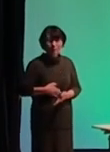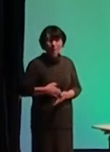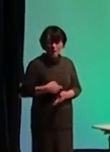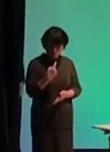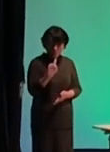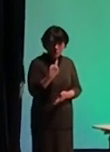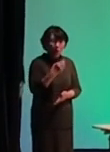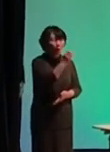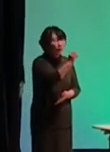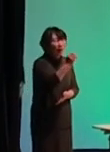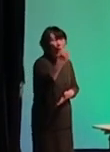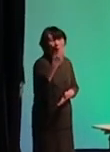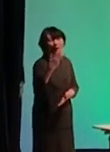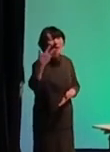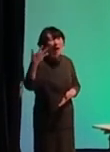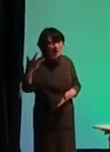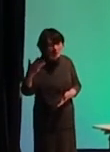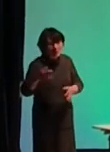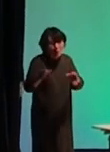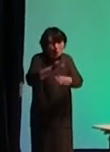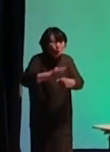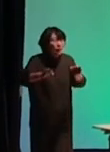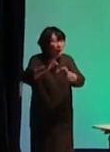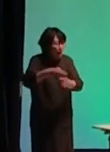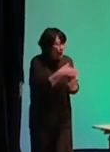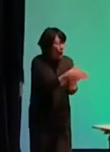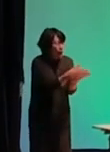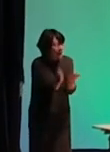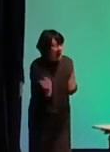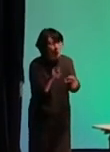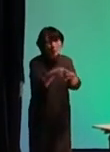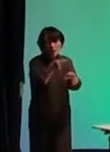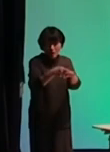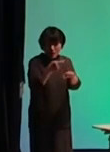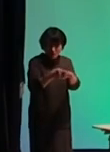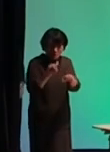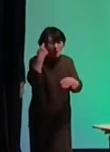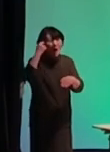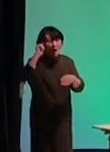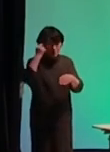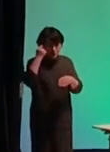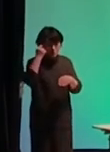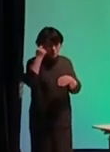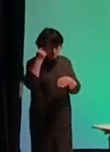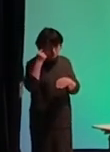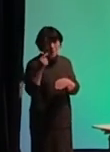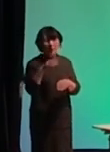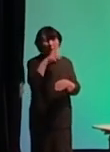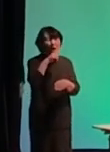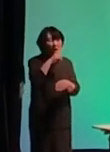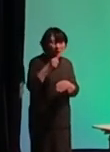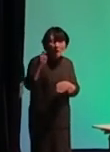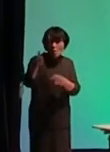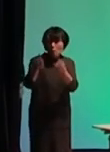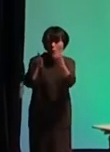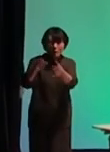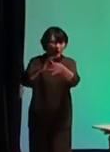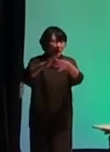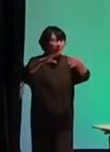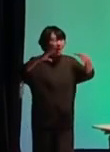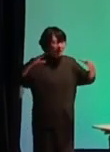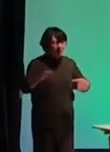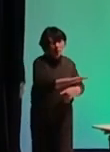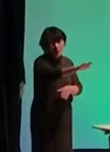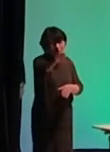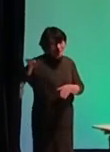の、078の運営自体も多様性を追求しておりますし、年齢や性別を超えてみんなで頑張って民